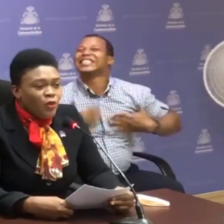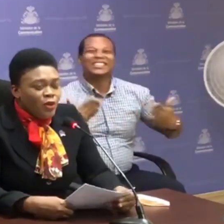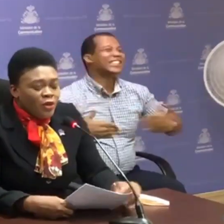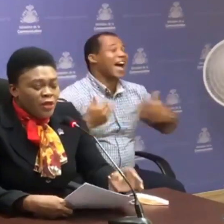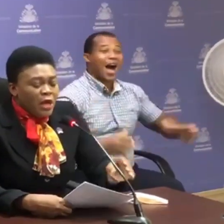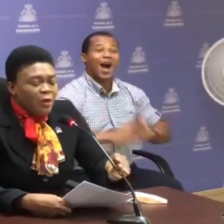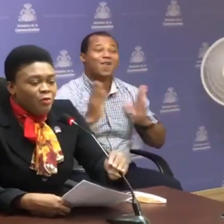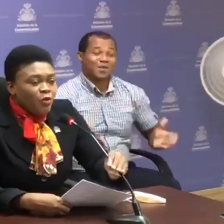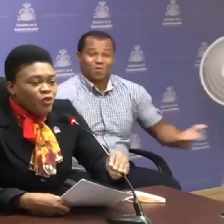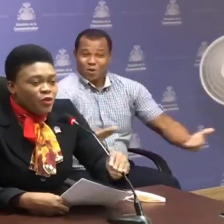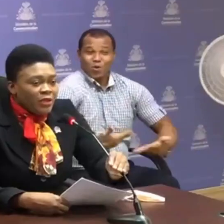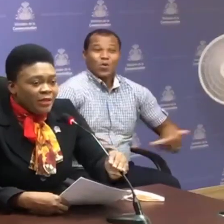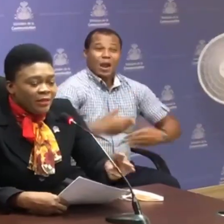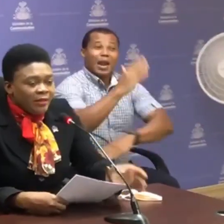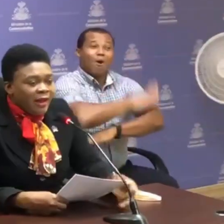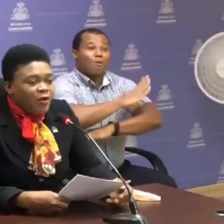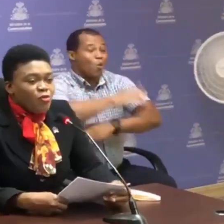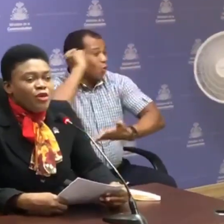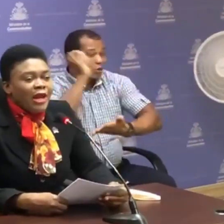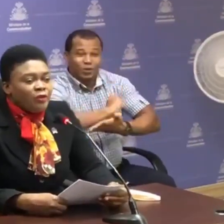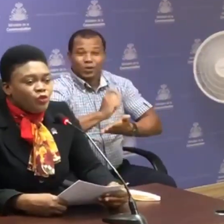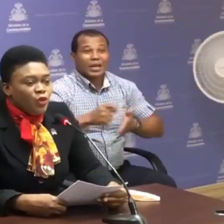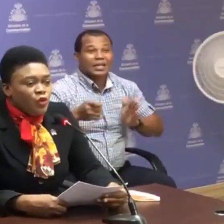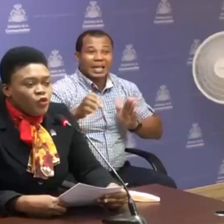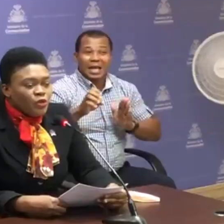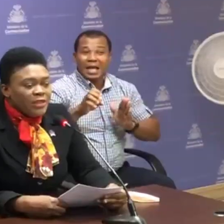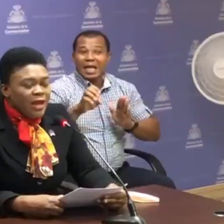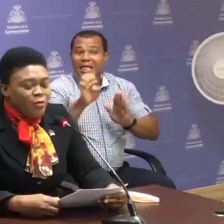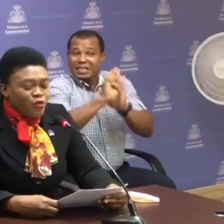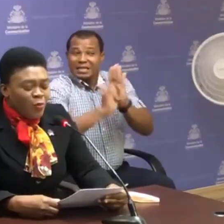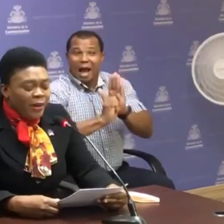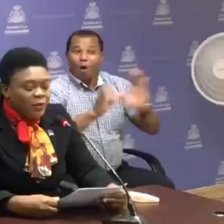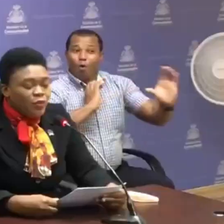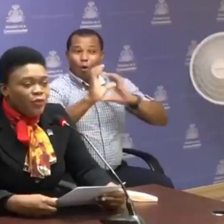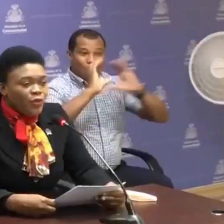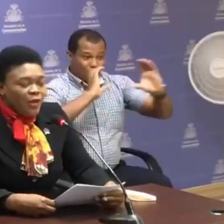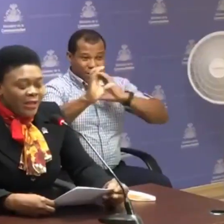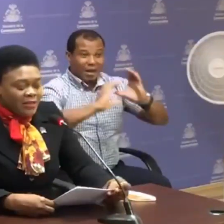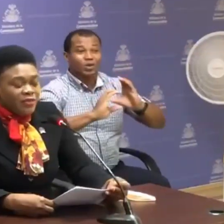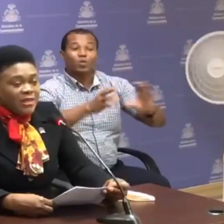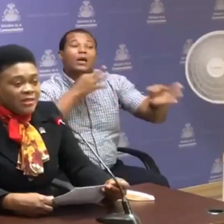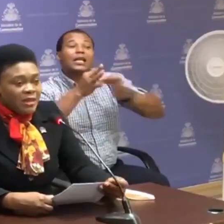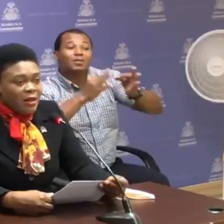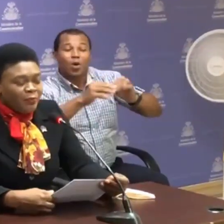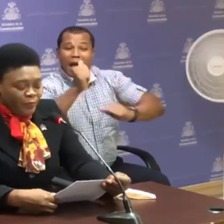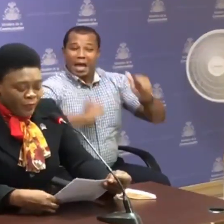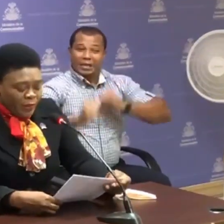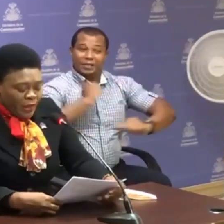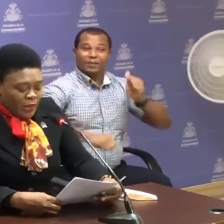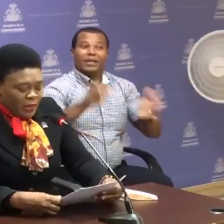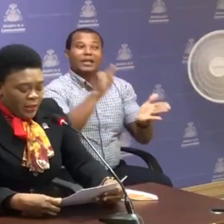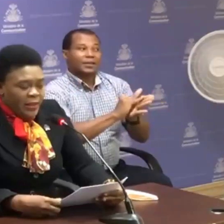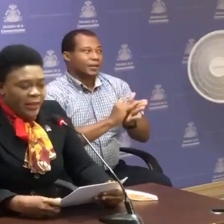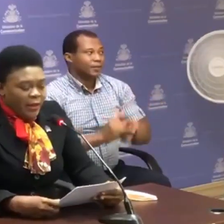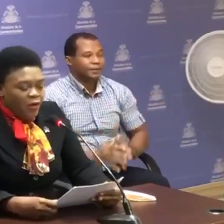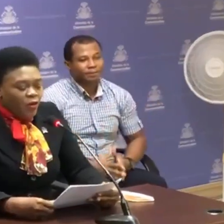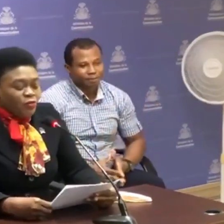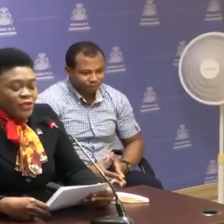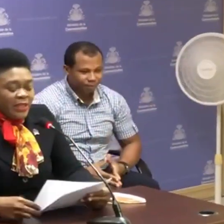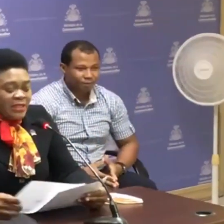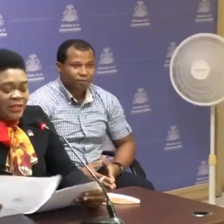vous. Dans le bureau secrétaire d'État communication jeudi à pour nous parler de l'activité ça.